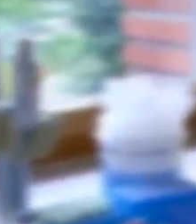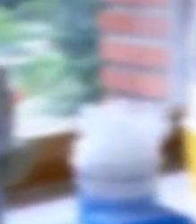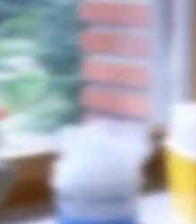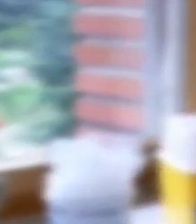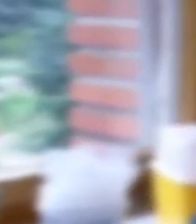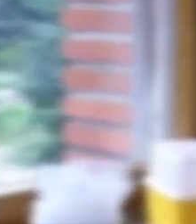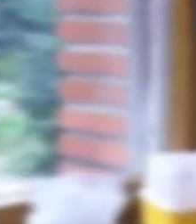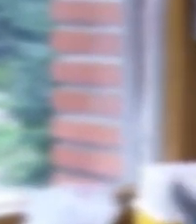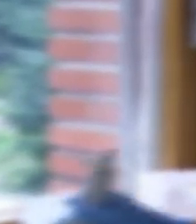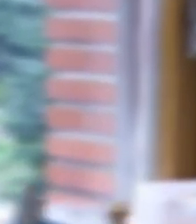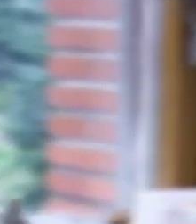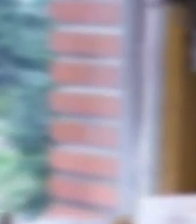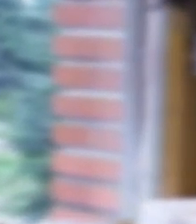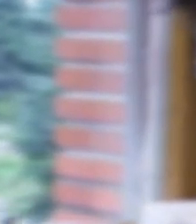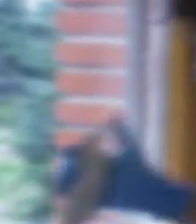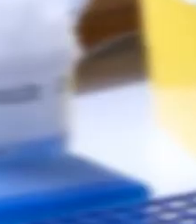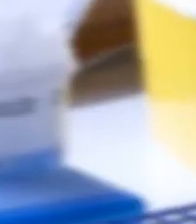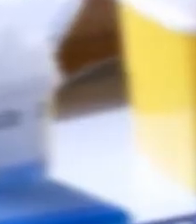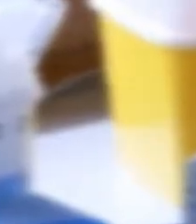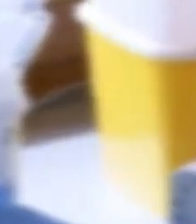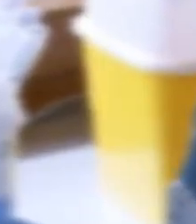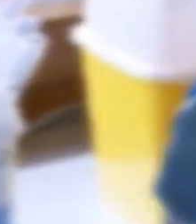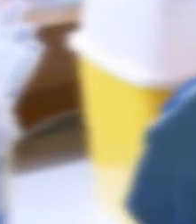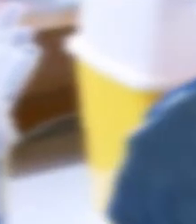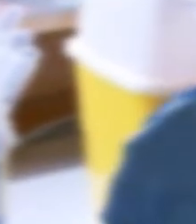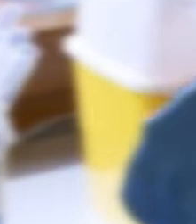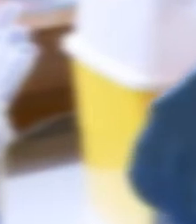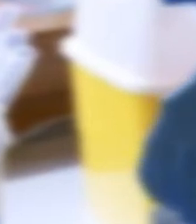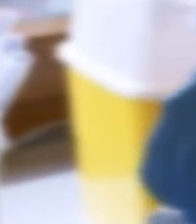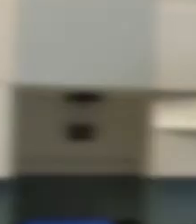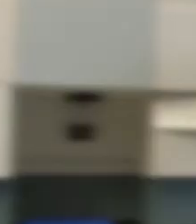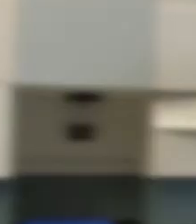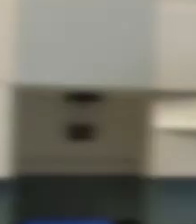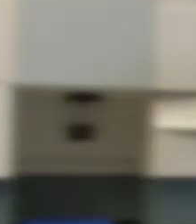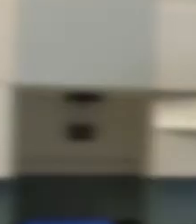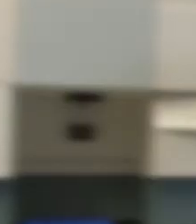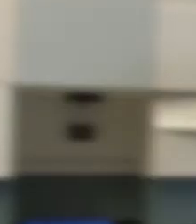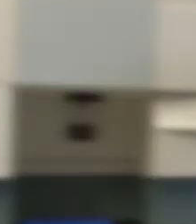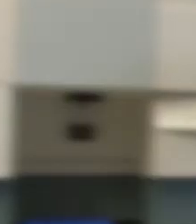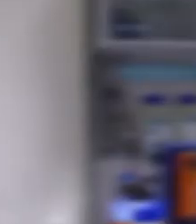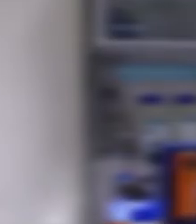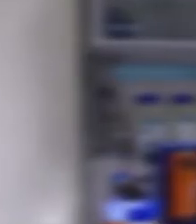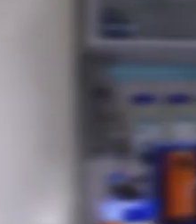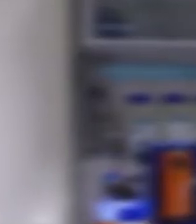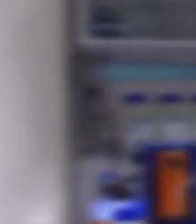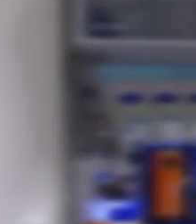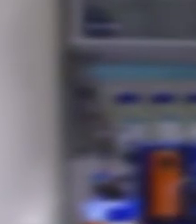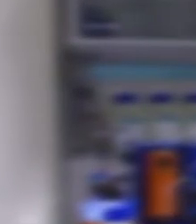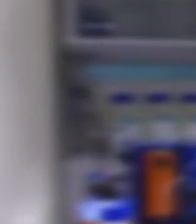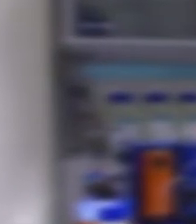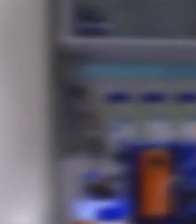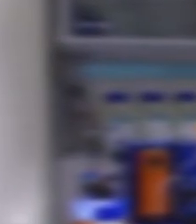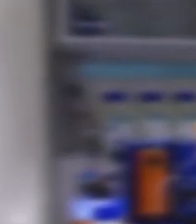Zaia, la fase 2 è in continua evoluzione. L'impressione generale è che comunque il 15 luglio rappresenti la data in cui addirittura potrebbero